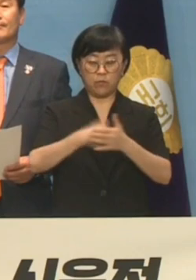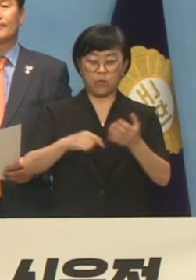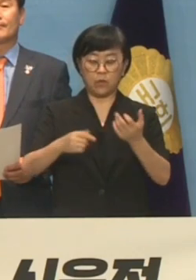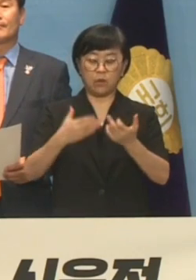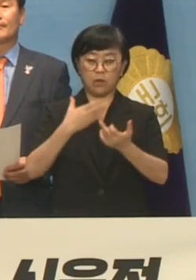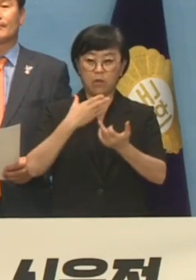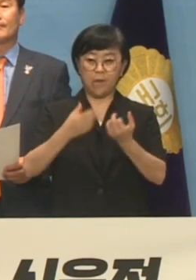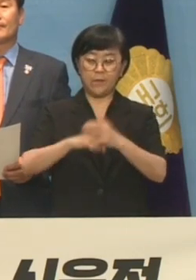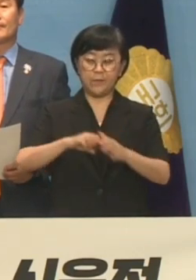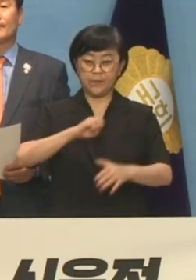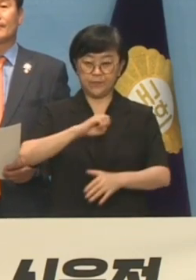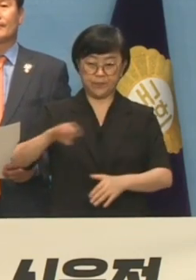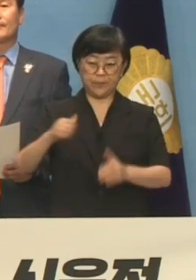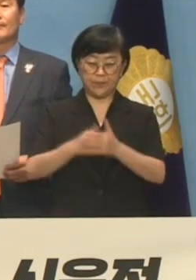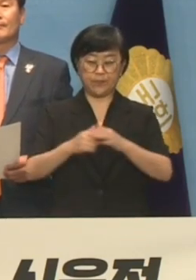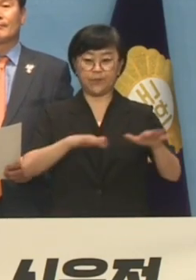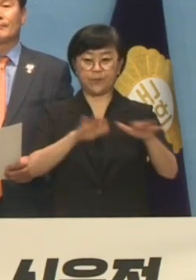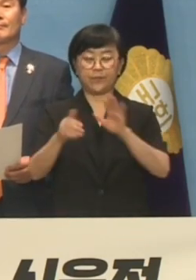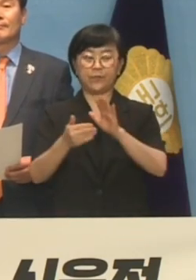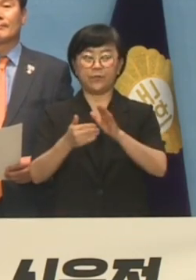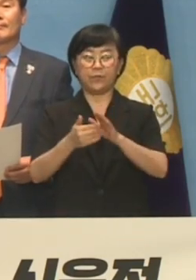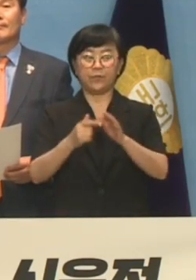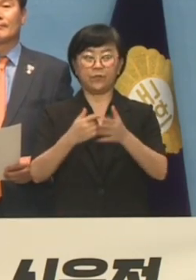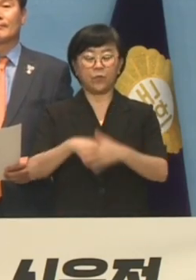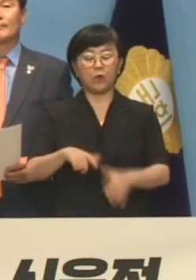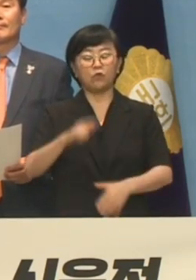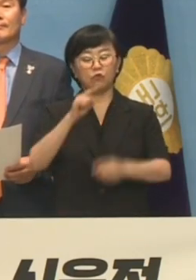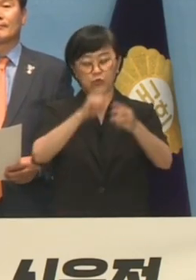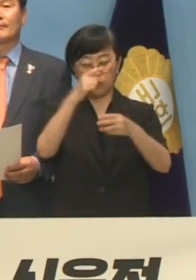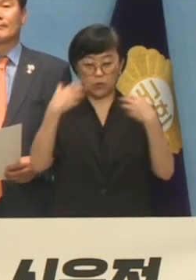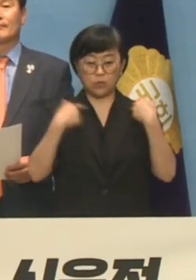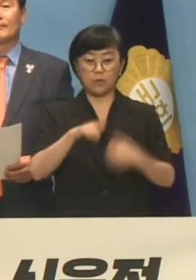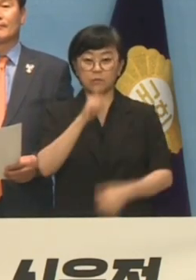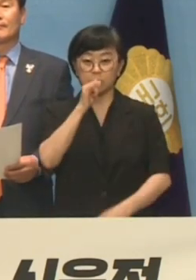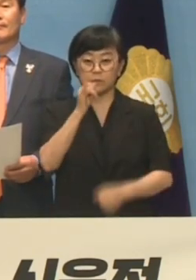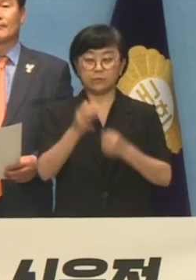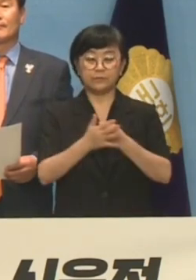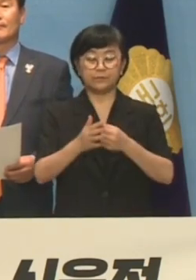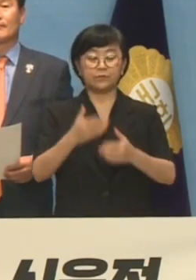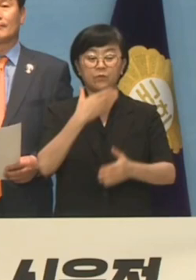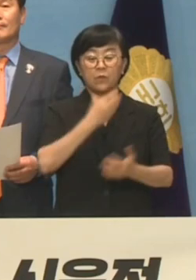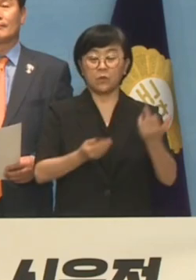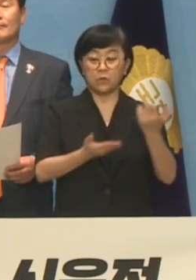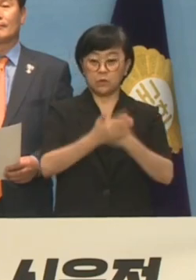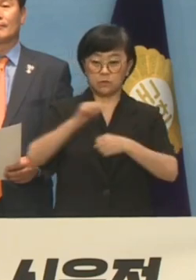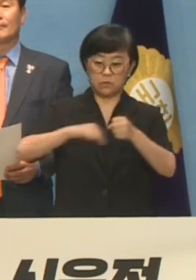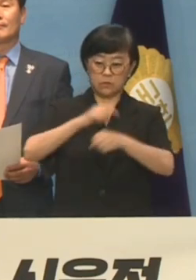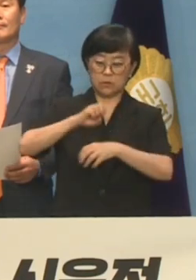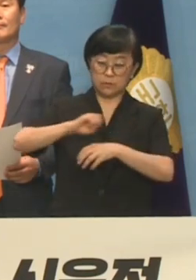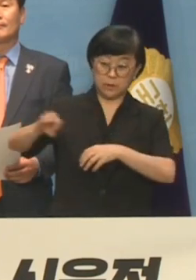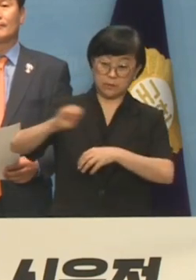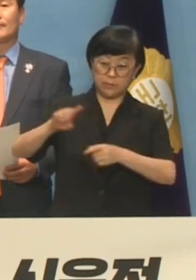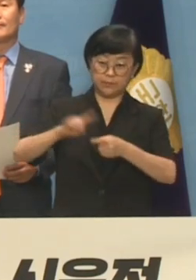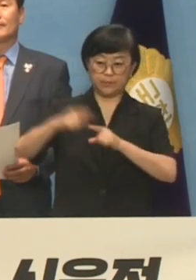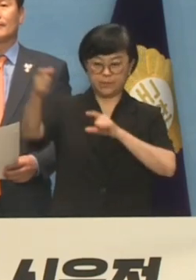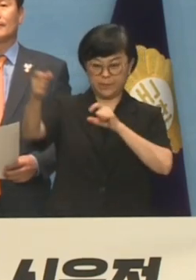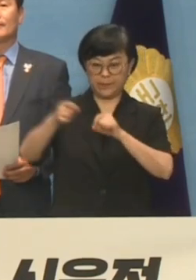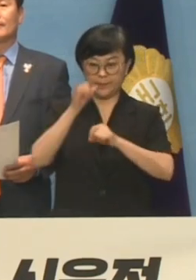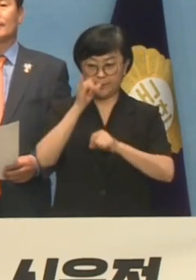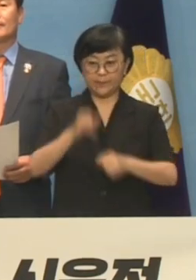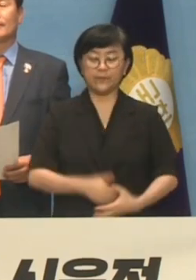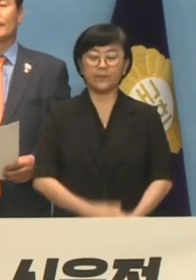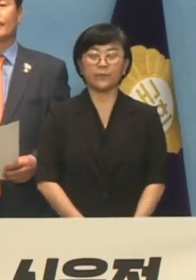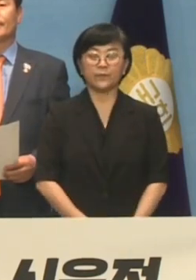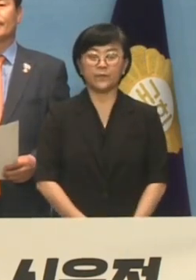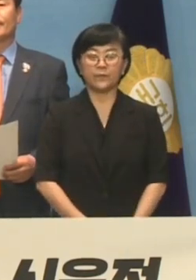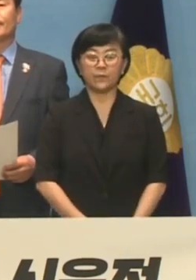시 운전, 윤석열 정부는 왜 침묵하는가? 후쿠시마 원전 오염수 해양 방류가 코앞으로